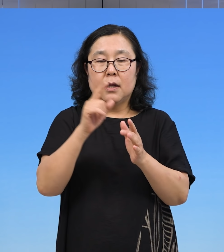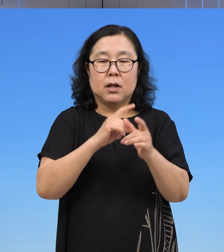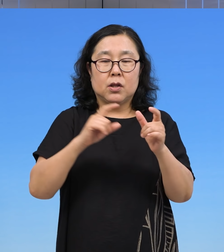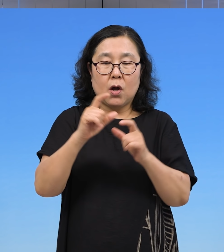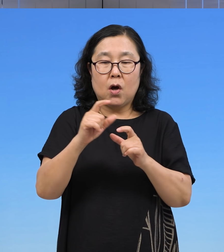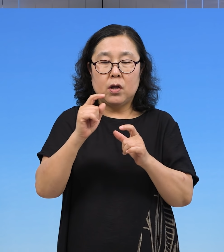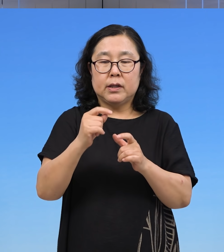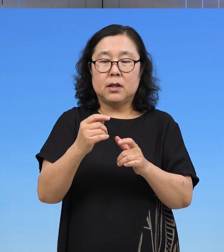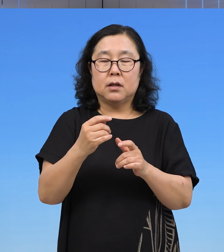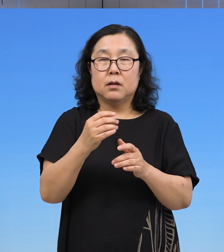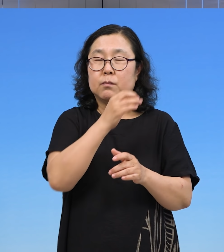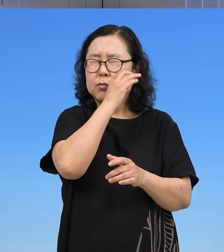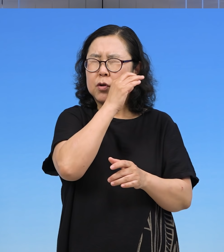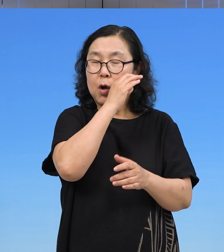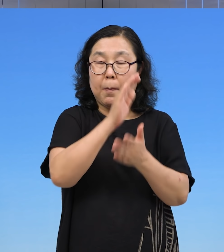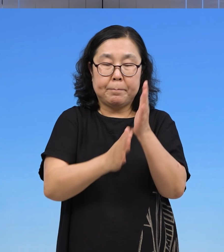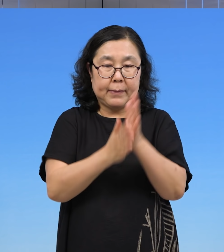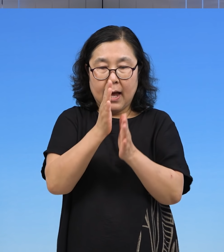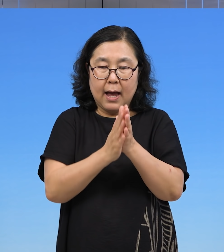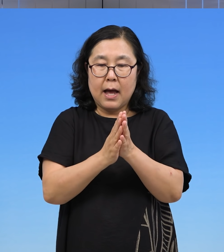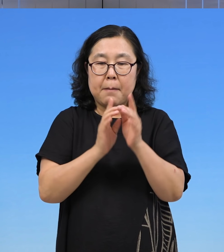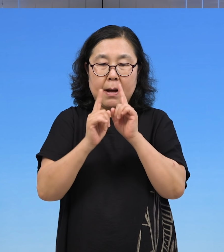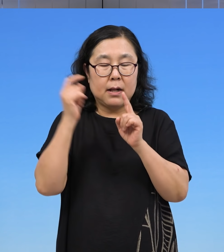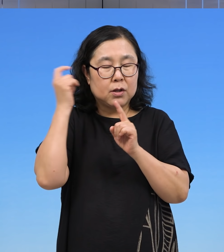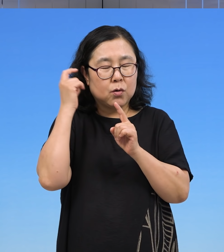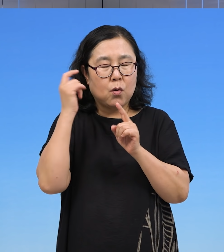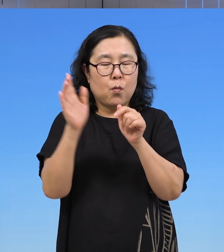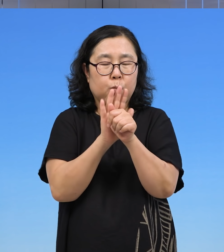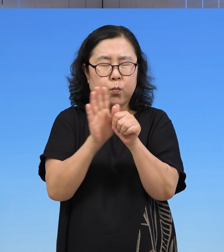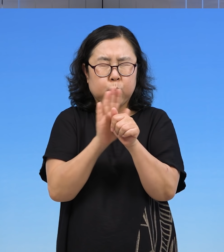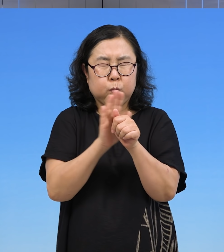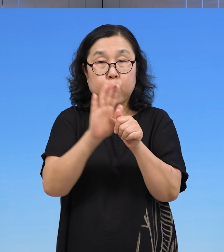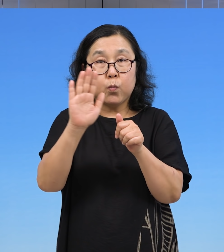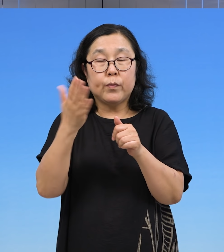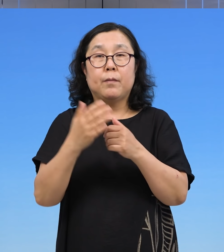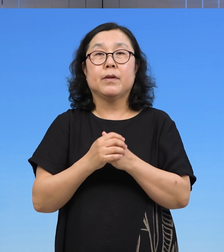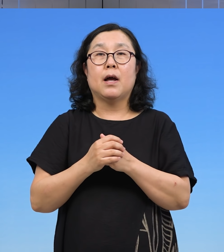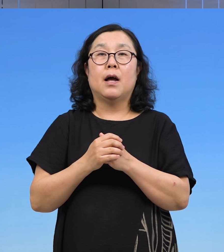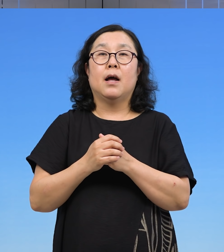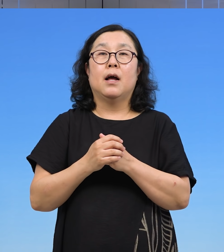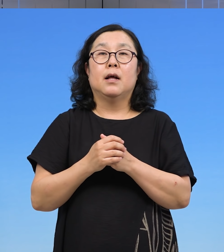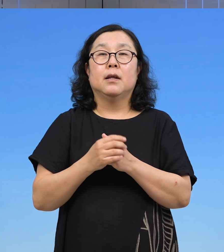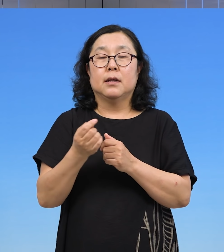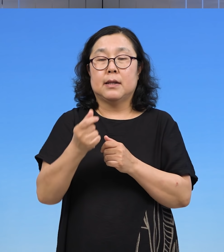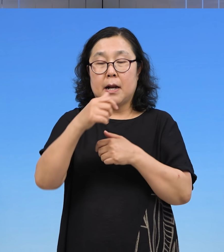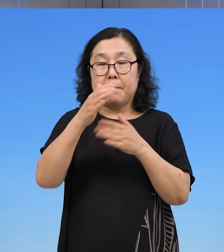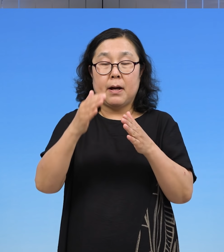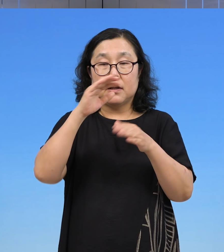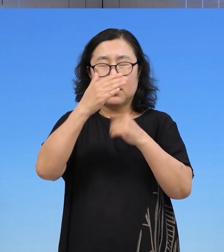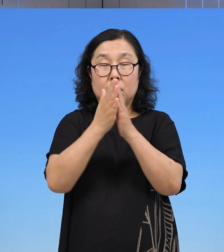거 없다 너무 위로가 되는 거예요 최근에 우리 다락방 성경 공부를 제가 준비하면서